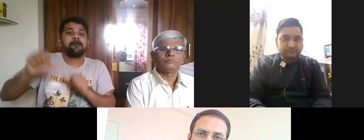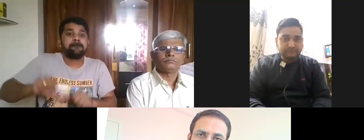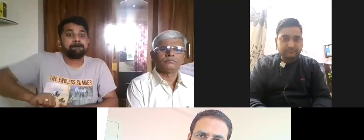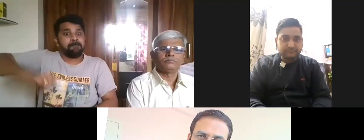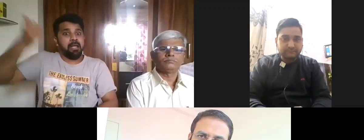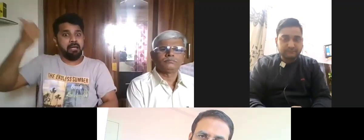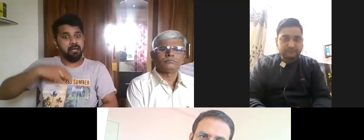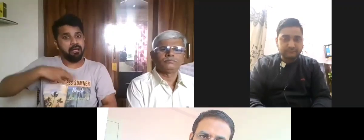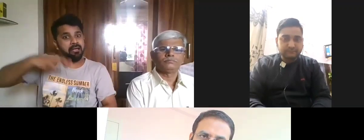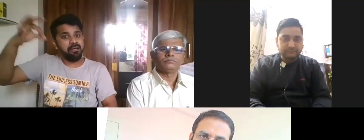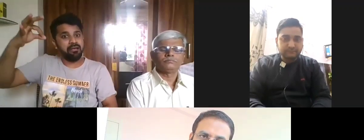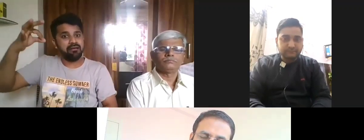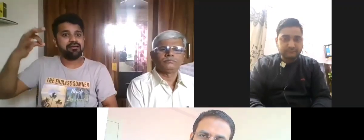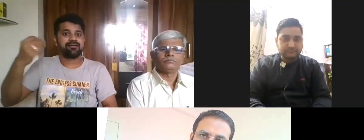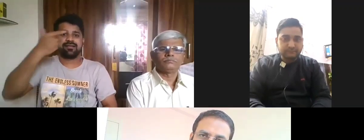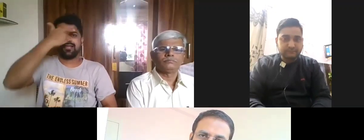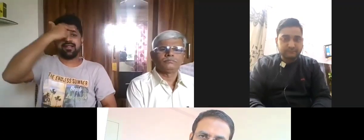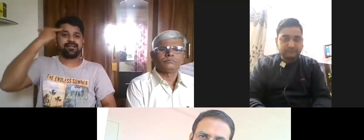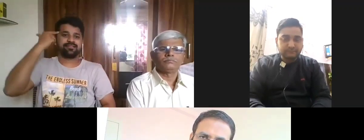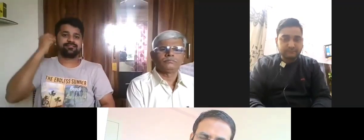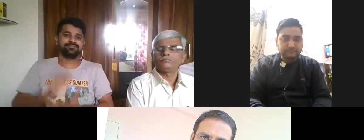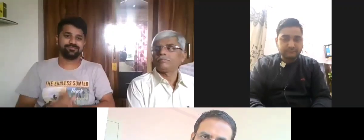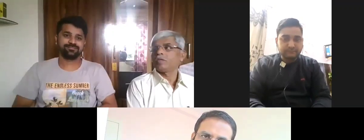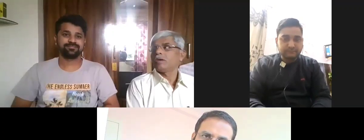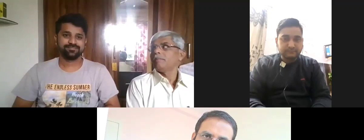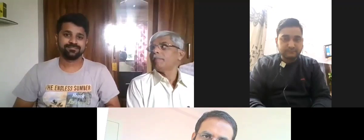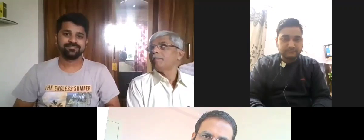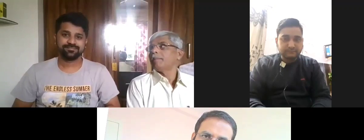आपके पिताजी क्या करते हैं चेतन, हमें बताएं।